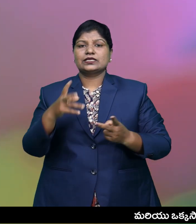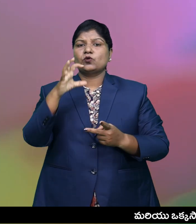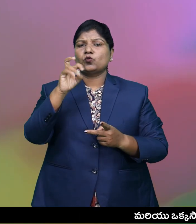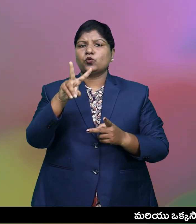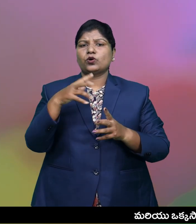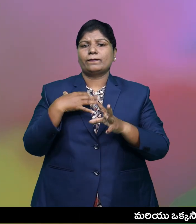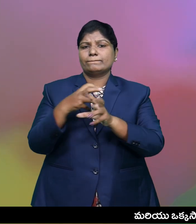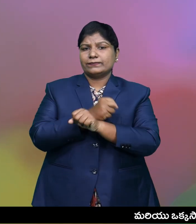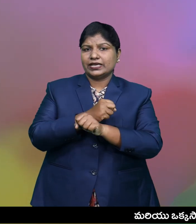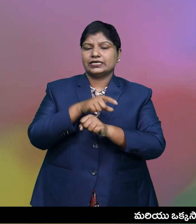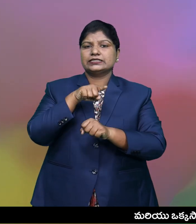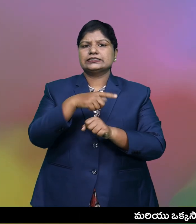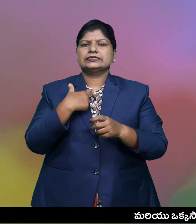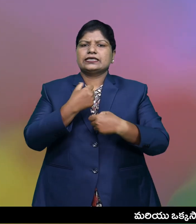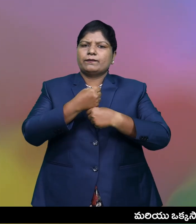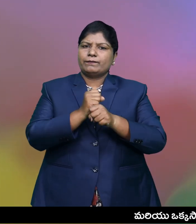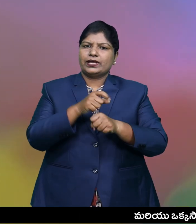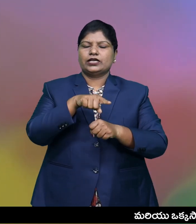మాత్రమే గుండె గుండా వెళుతుంది.